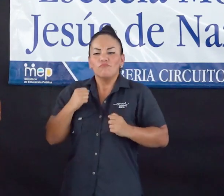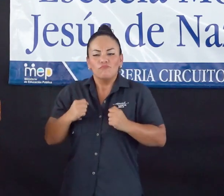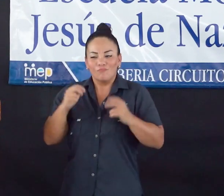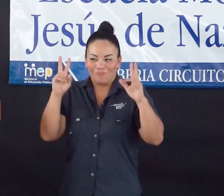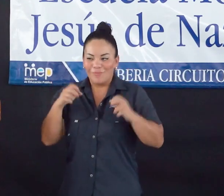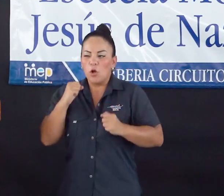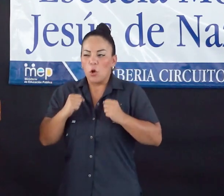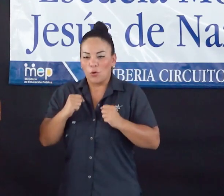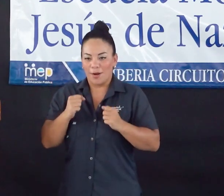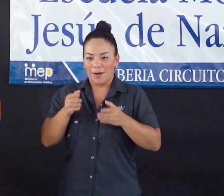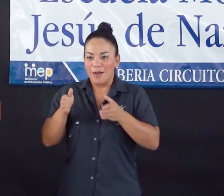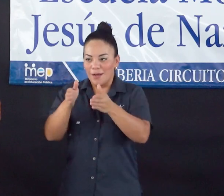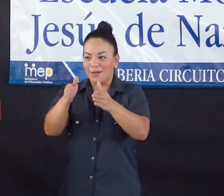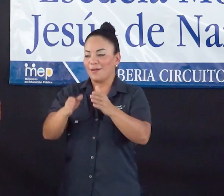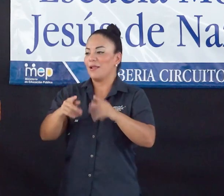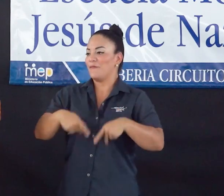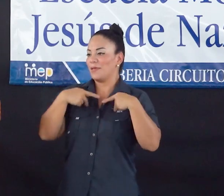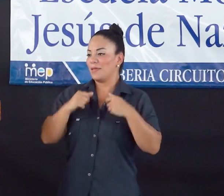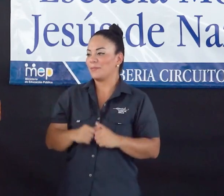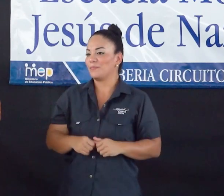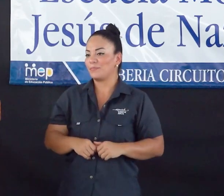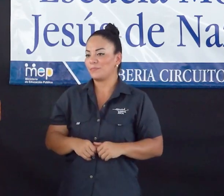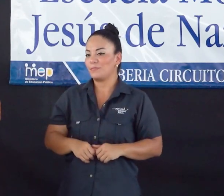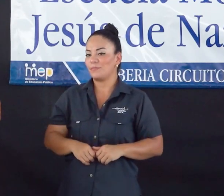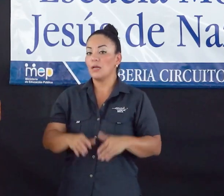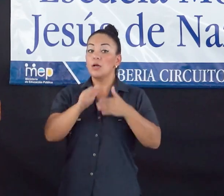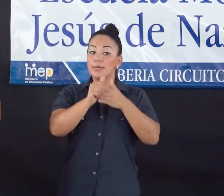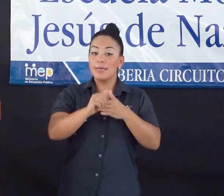vida. Así como bajo la guía del MEP,